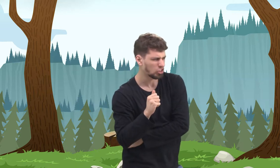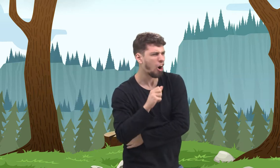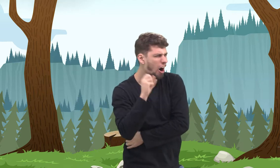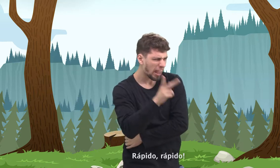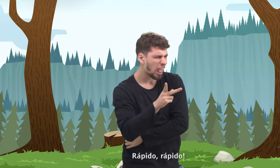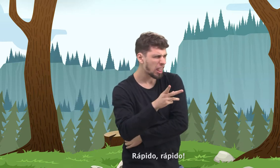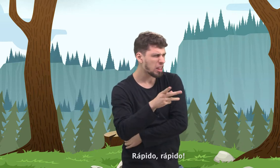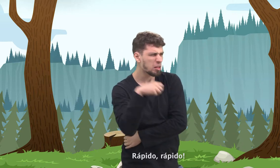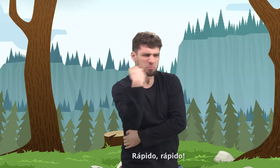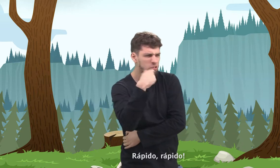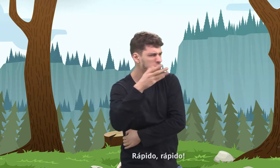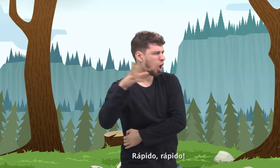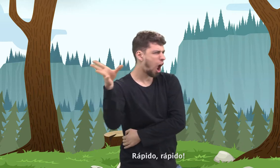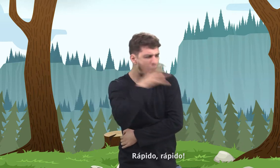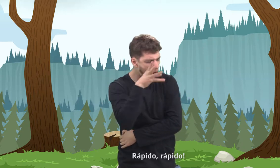rápido rápido